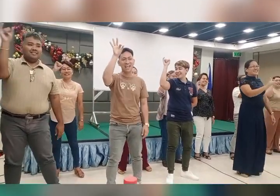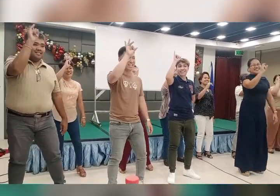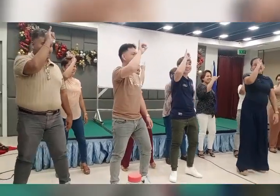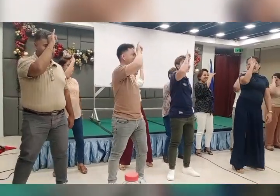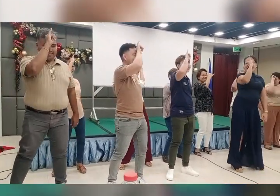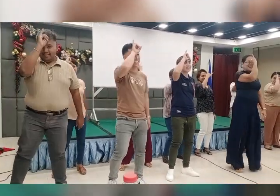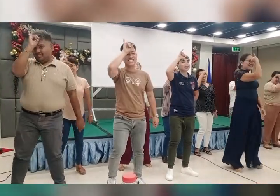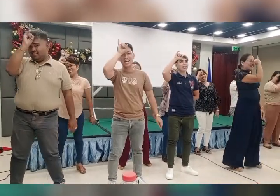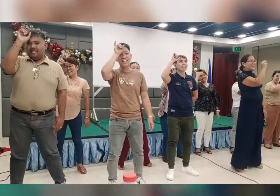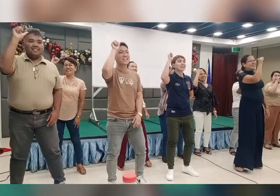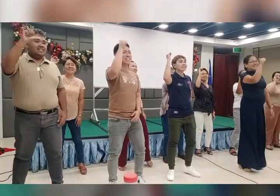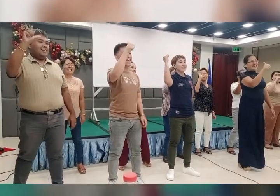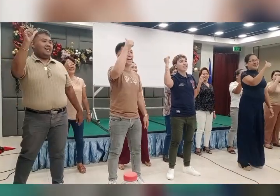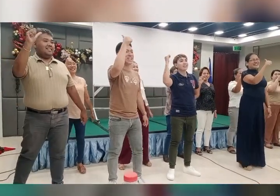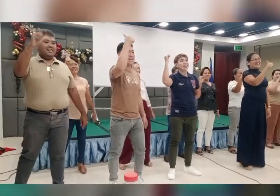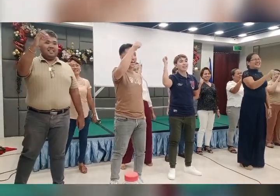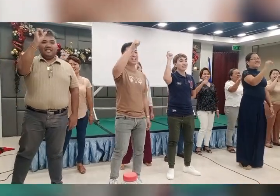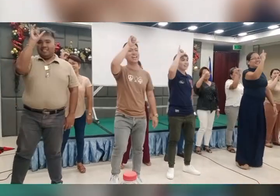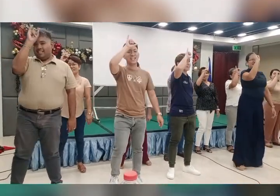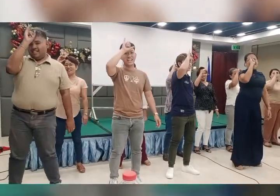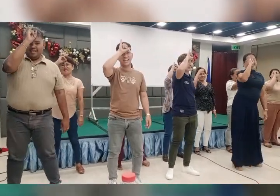Mamata na ato. Sa yun lang.